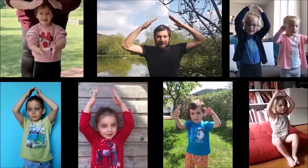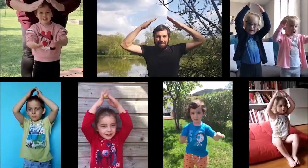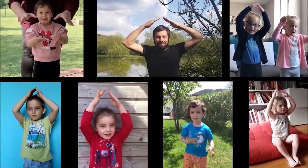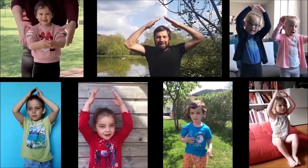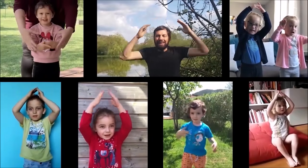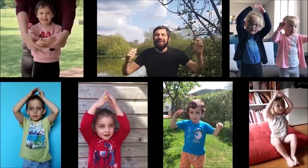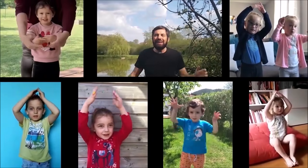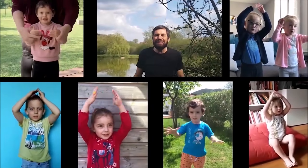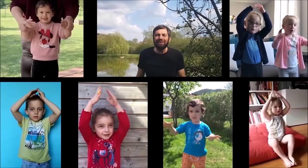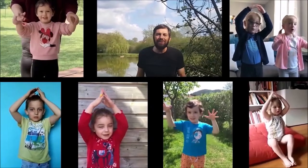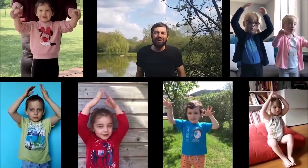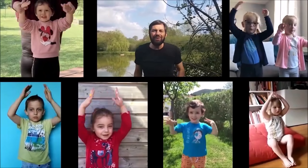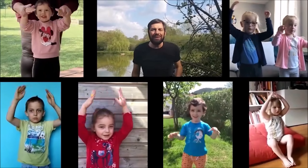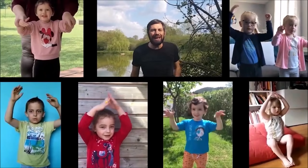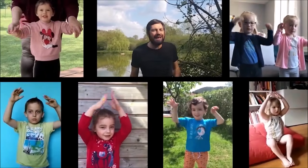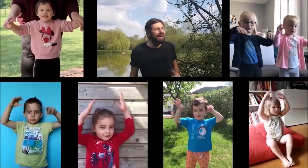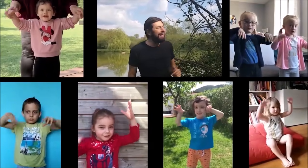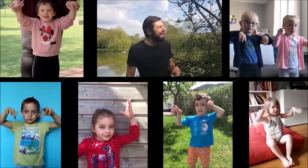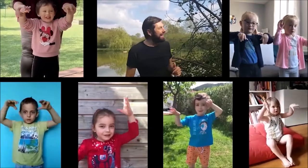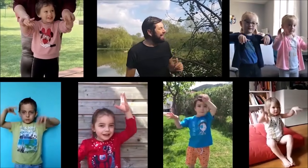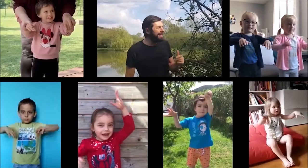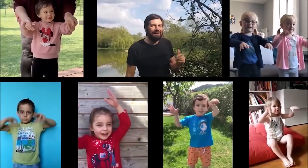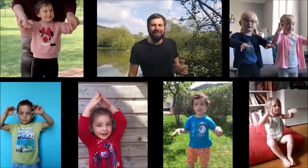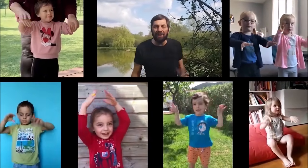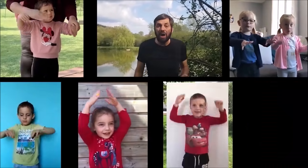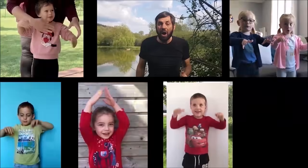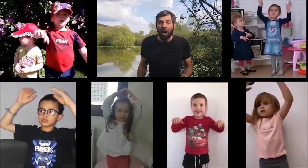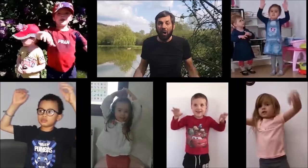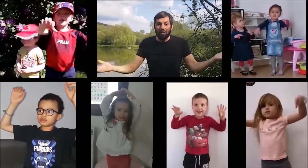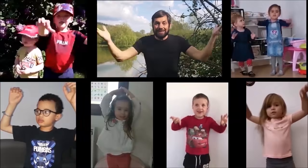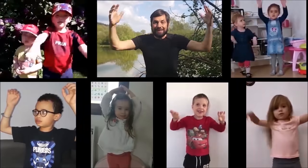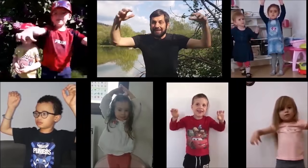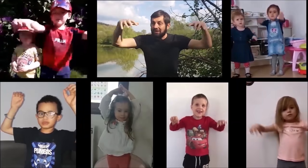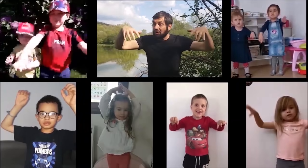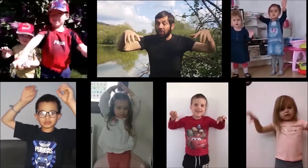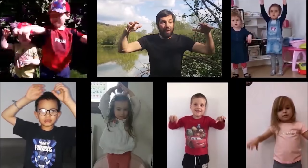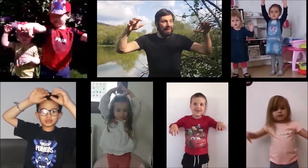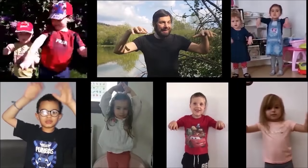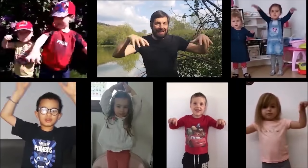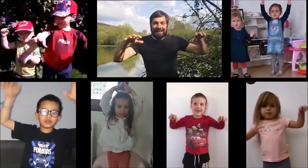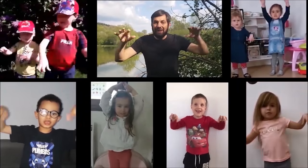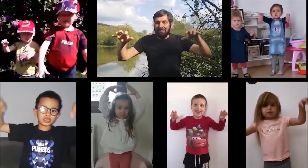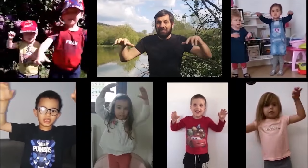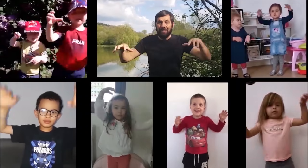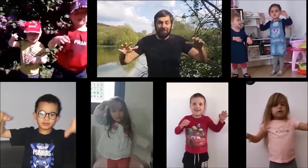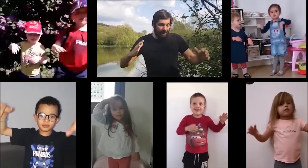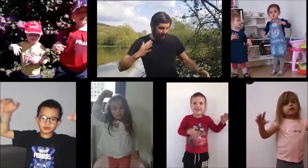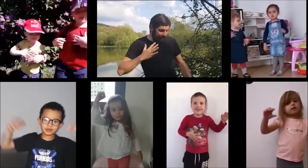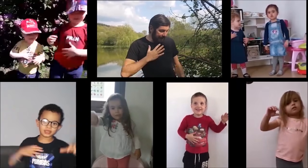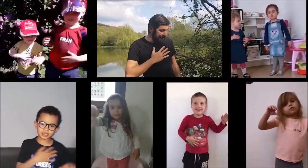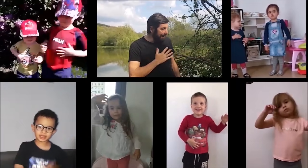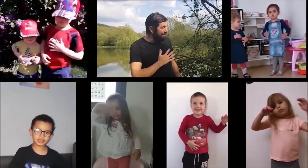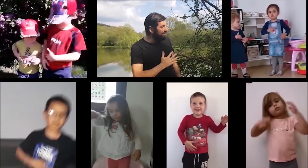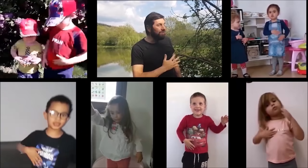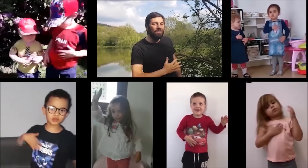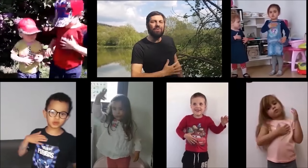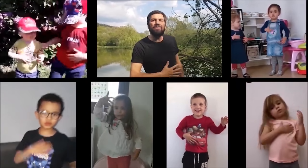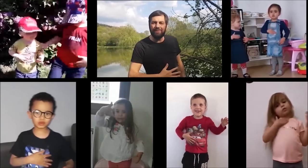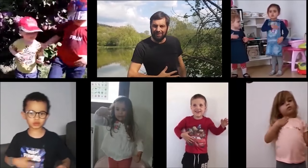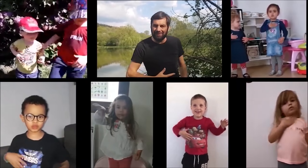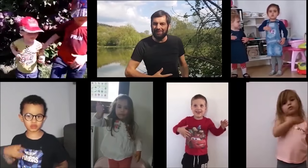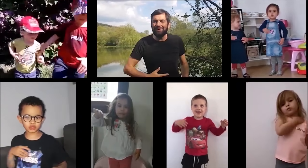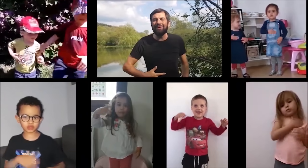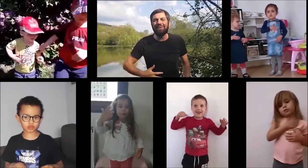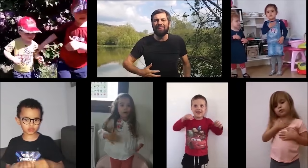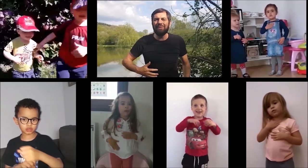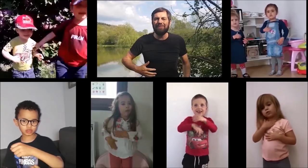maisonnette. Aussitôt qu'il pleut, il est tout